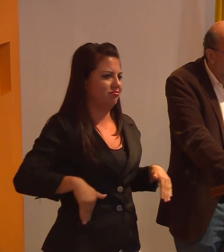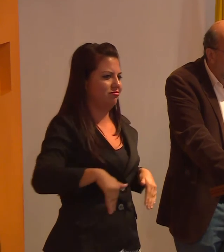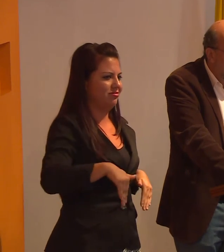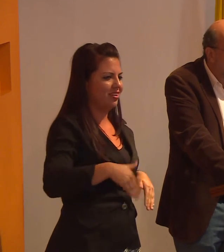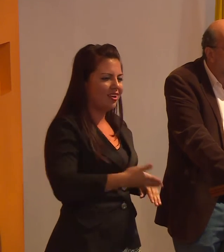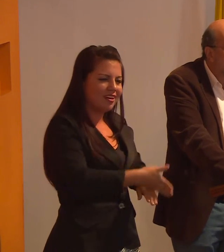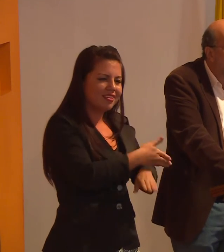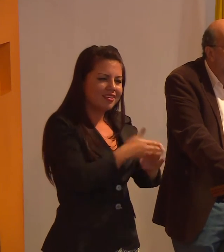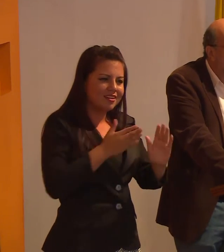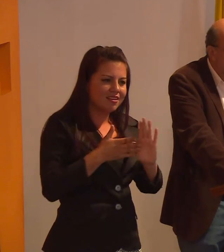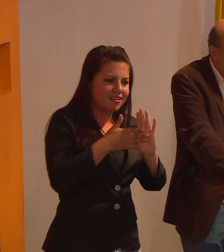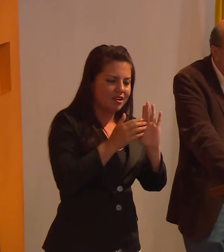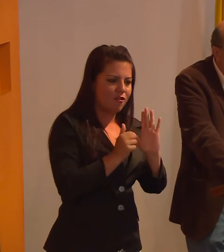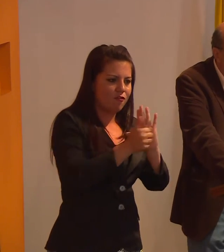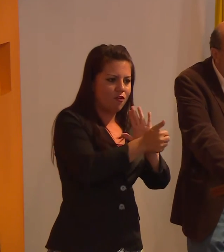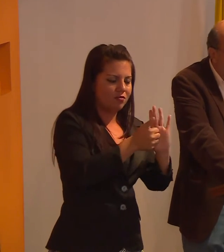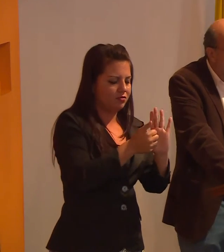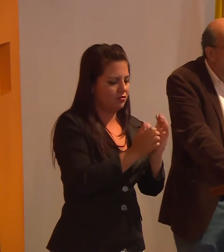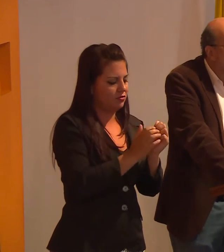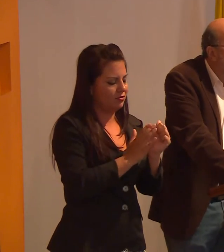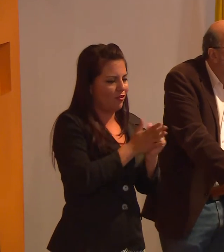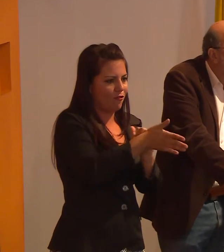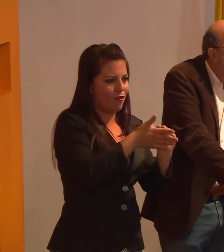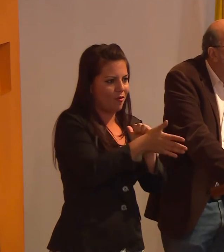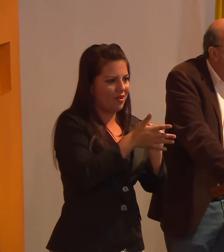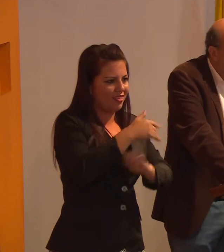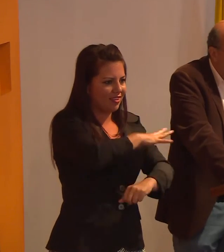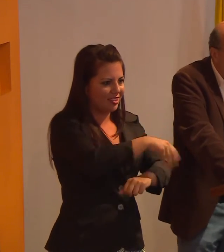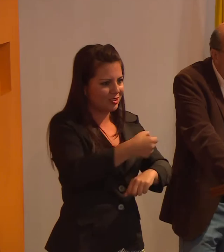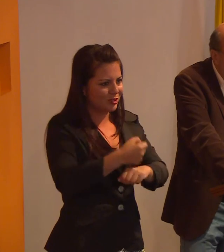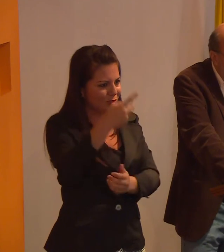el informe de gestión